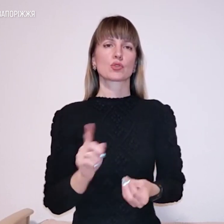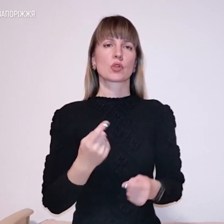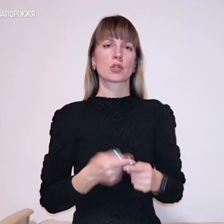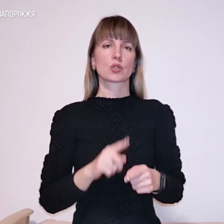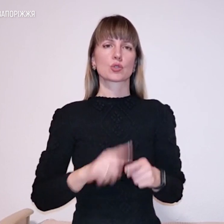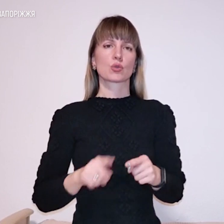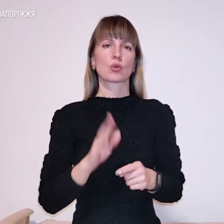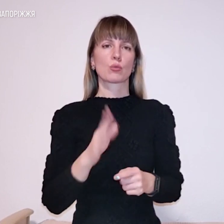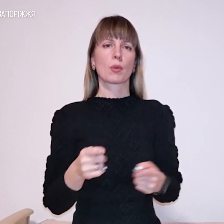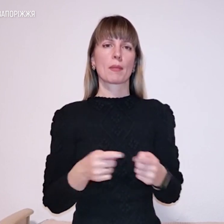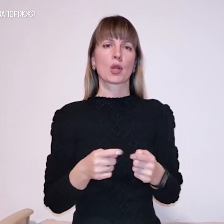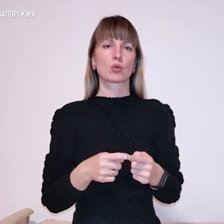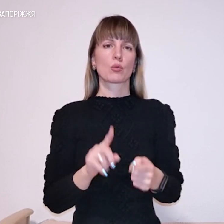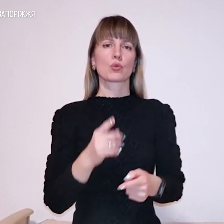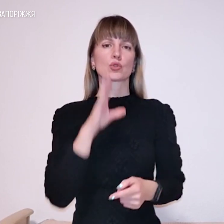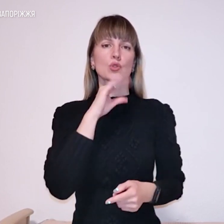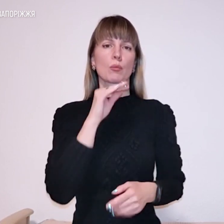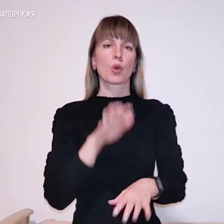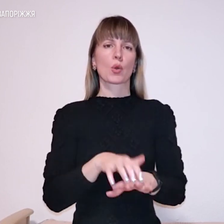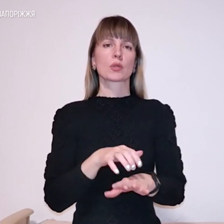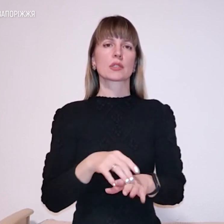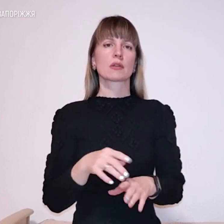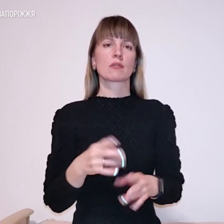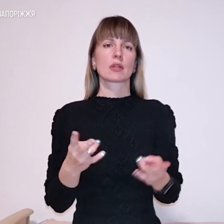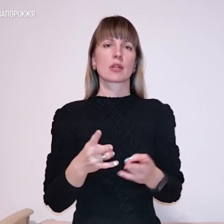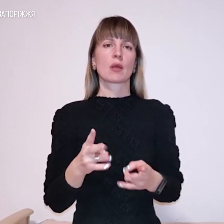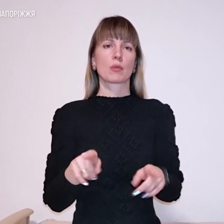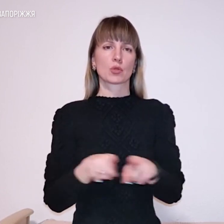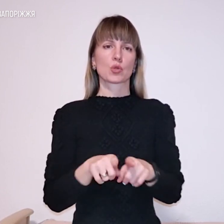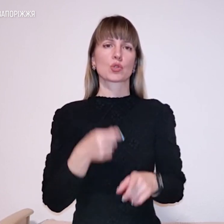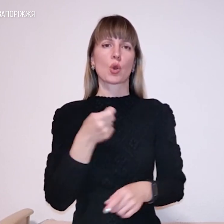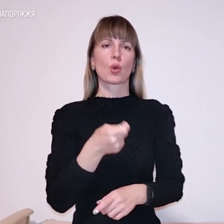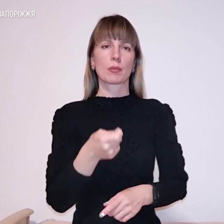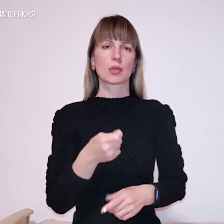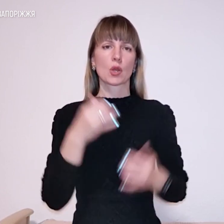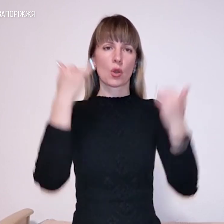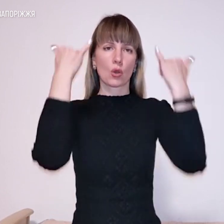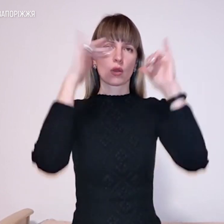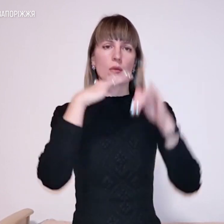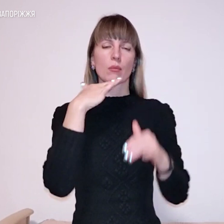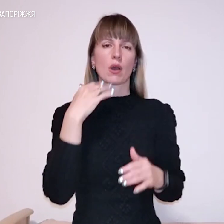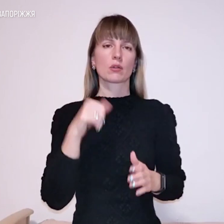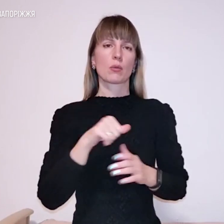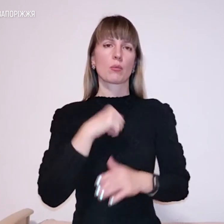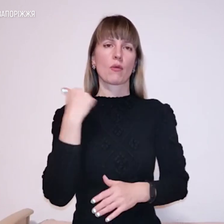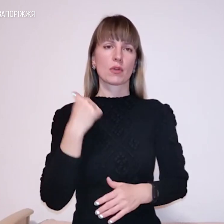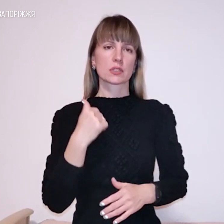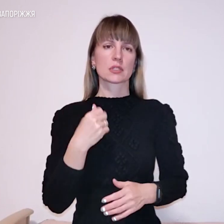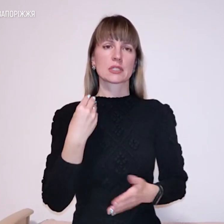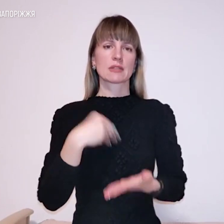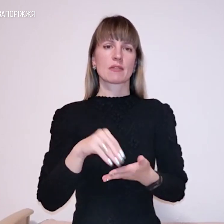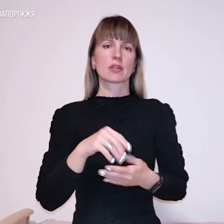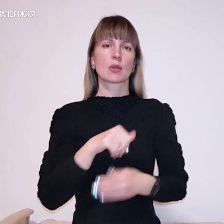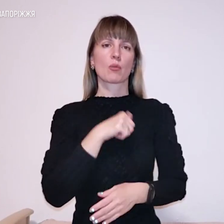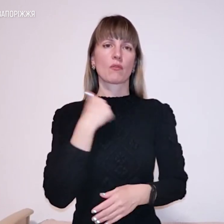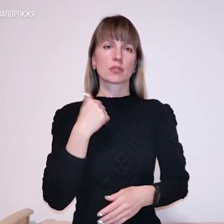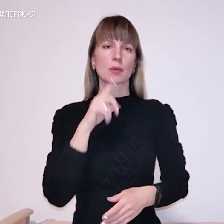буде притулок, тому що собак, котів треба ж теж кормити. Корів багато повирізали, свиней повирізали, птицю